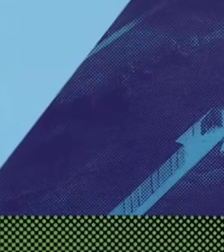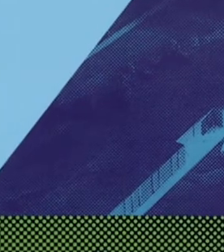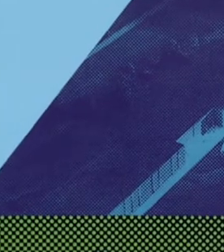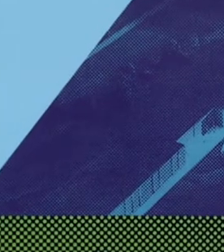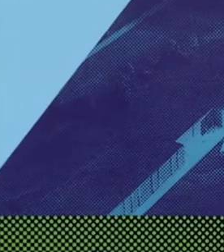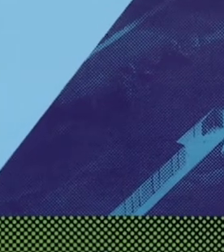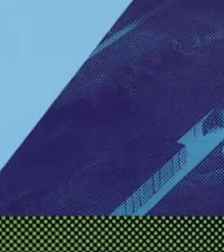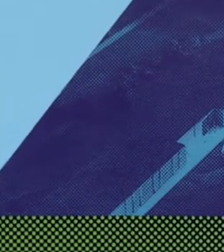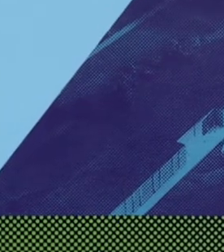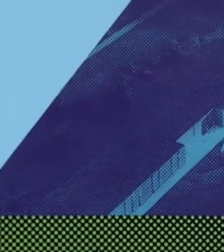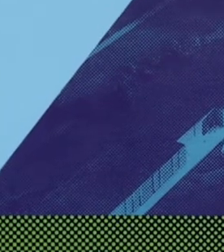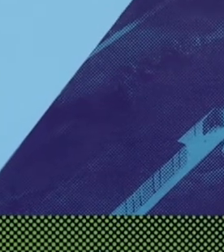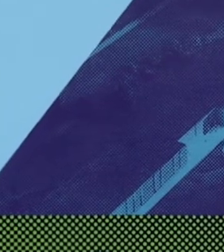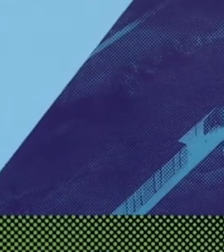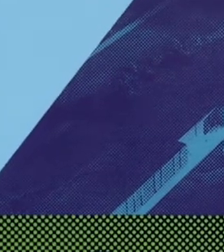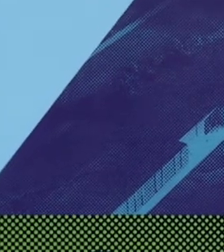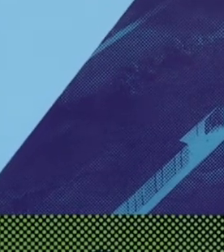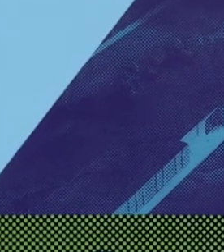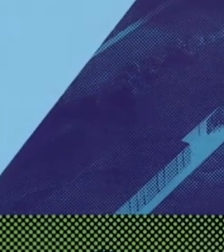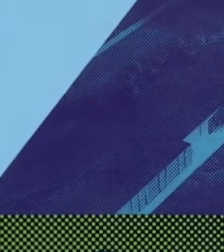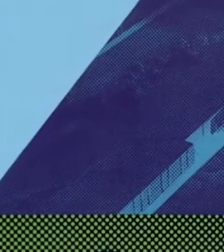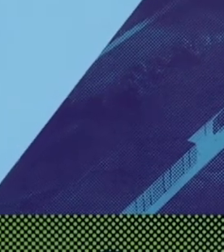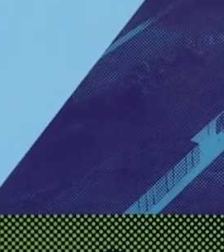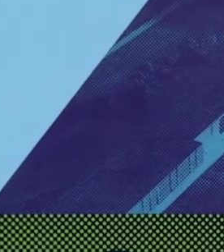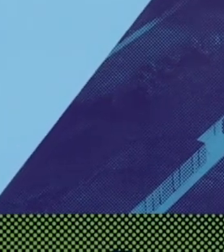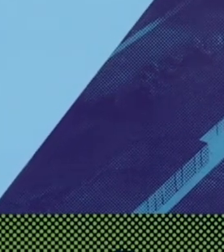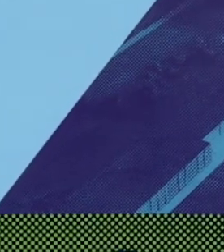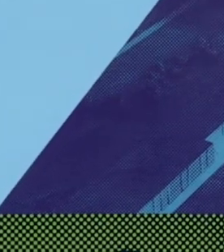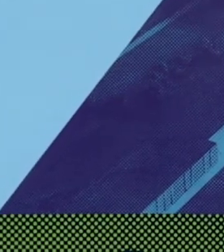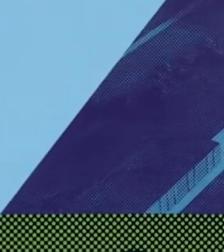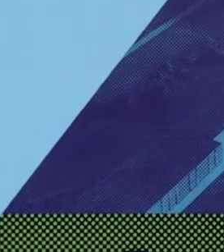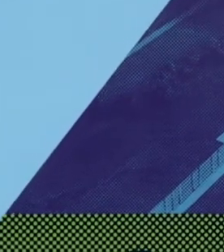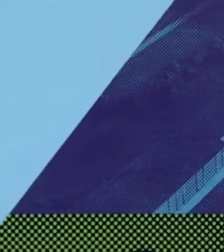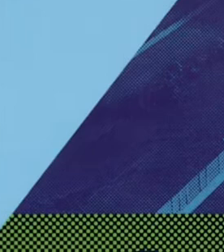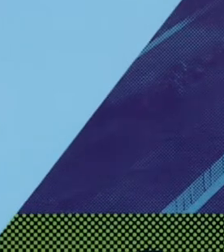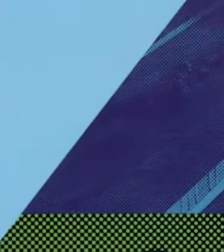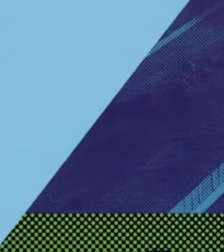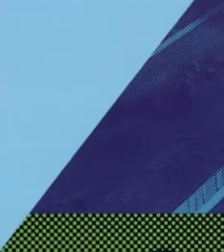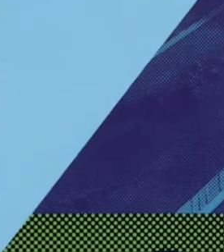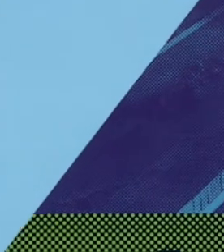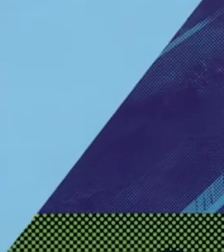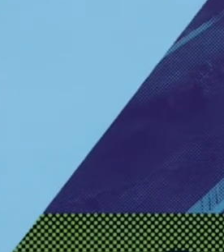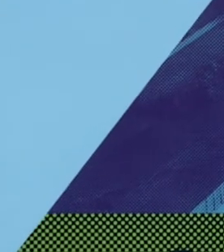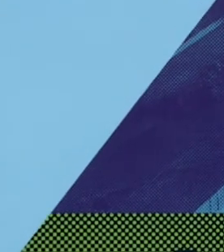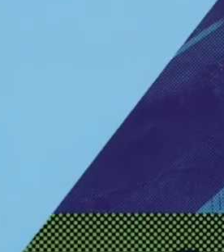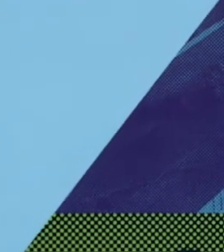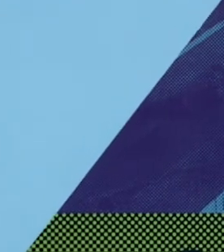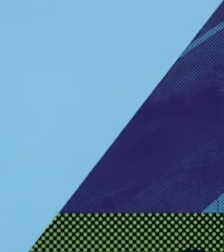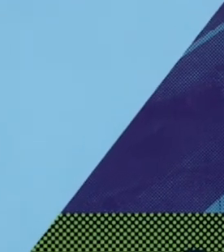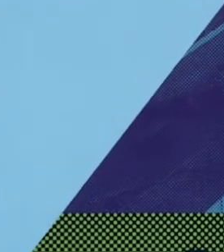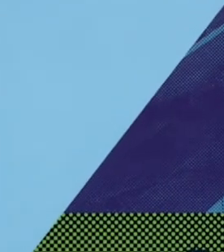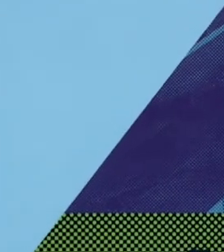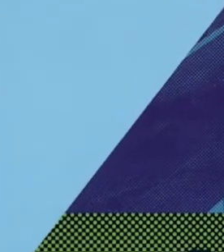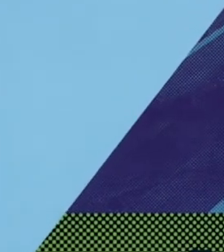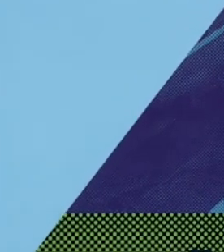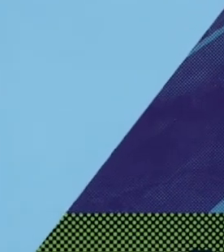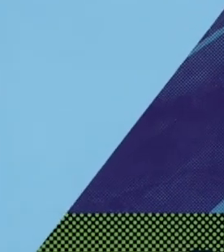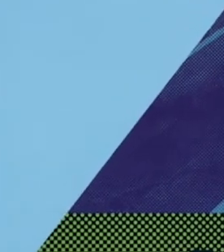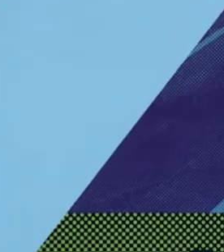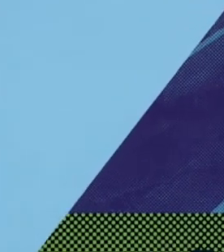medvetna insatser för att försvaga de strukturer som ger näring åt hedersnormer